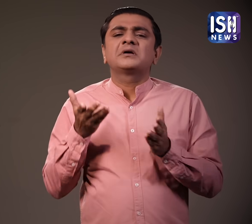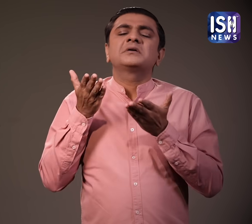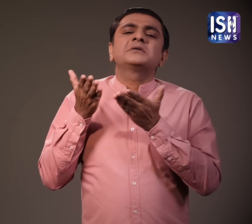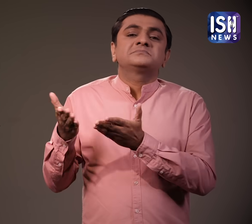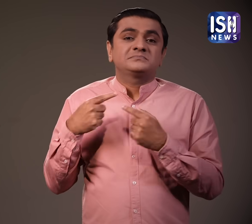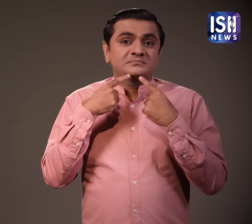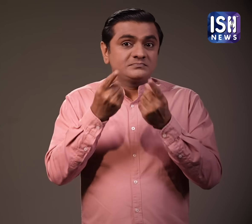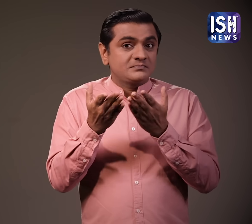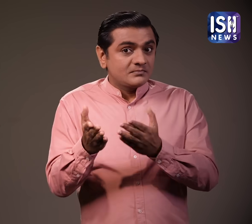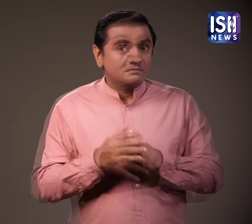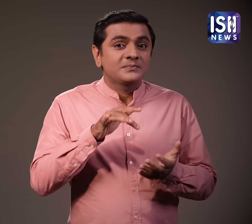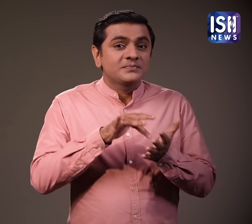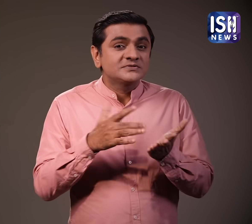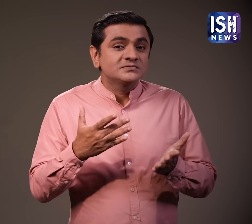बलातकार और हत्या